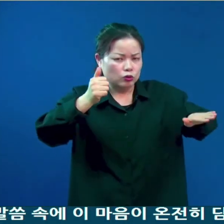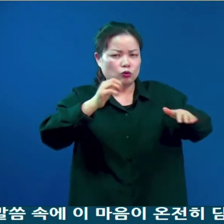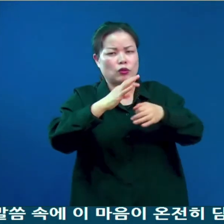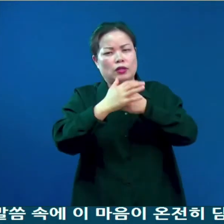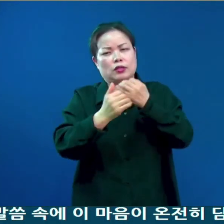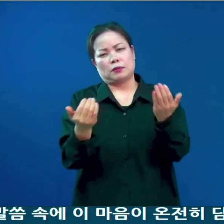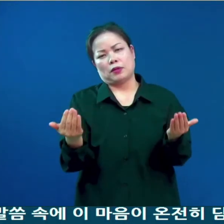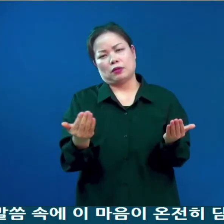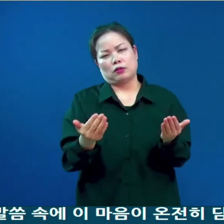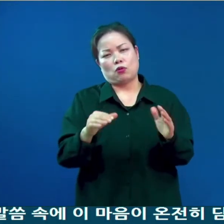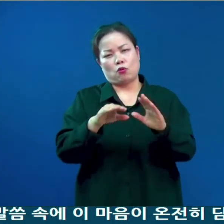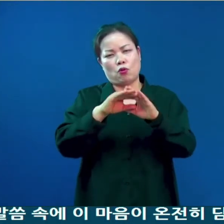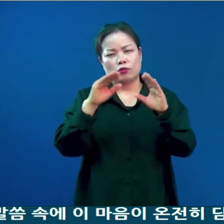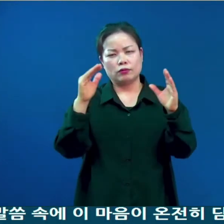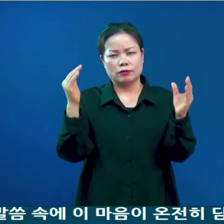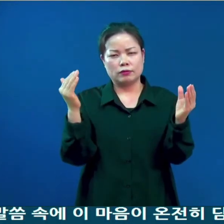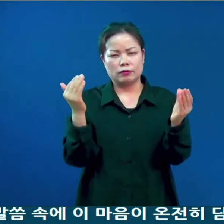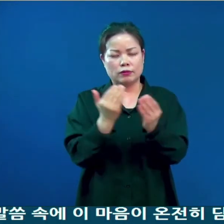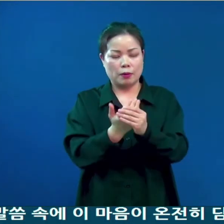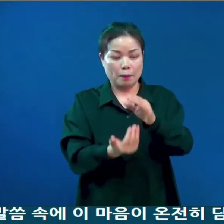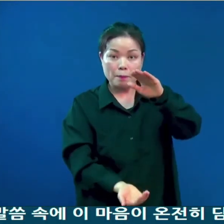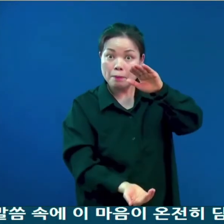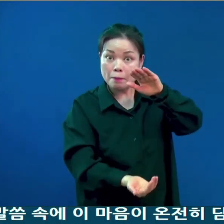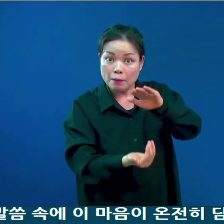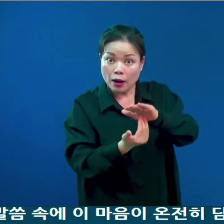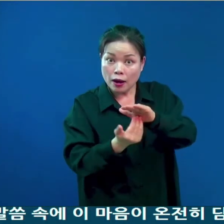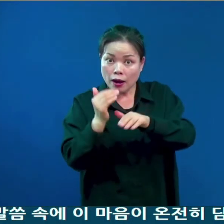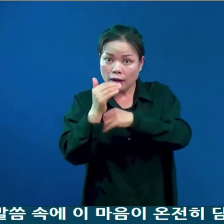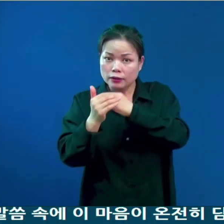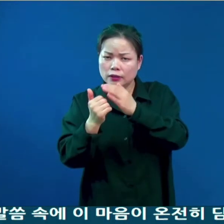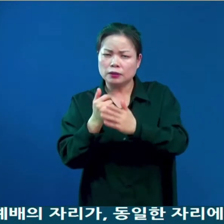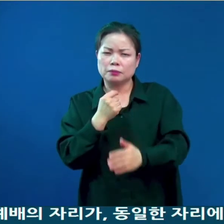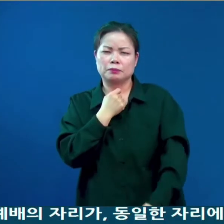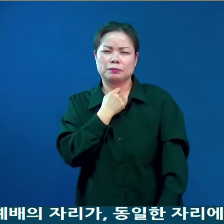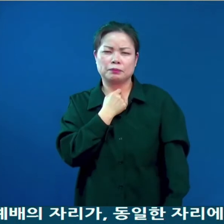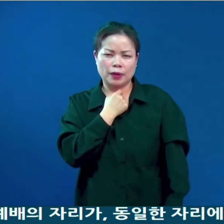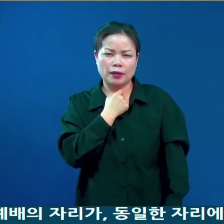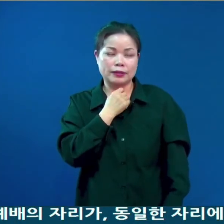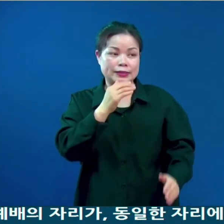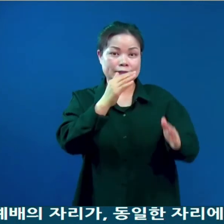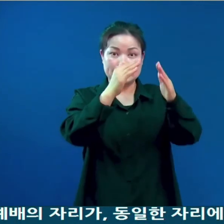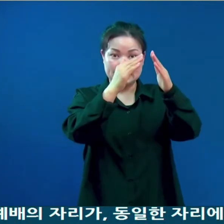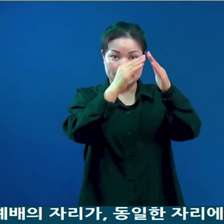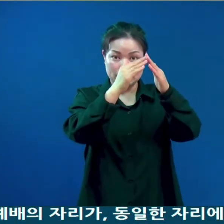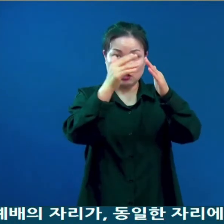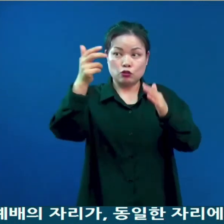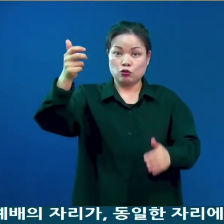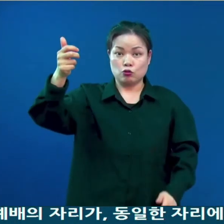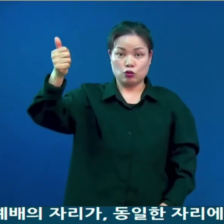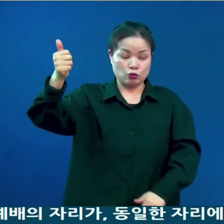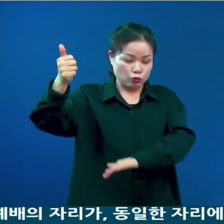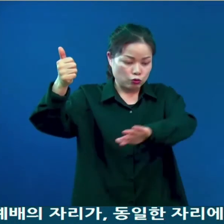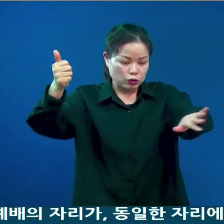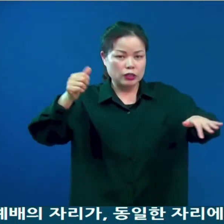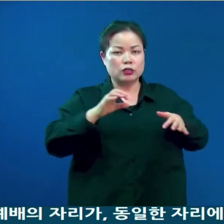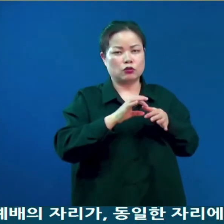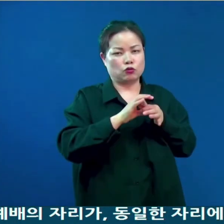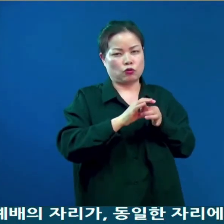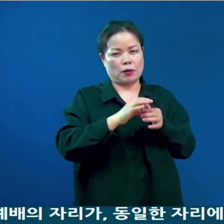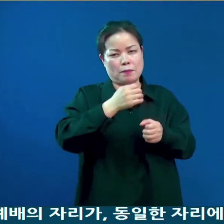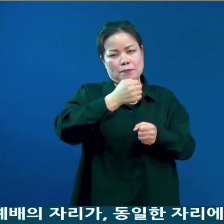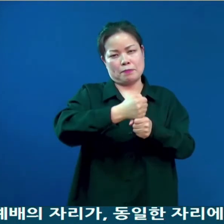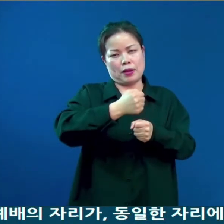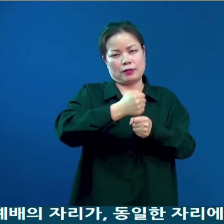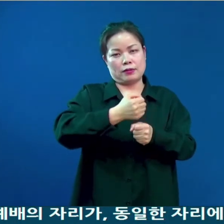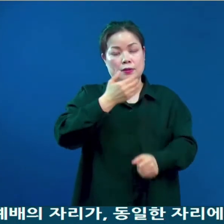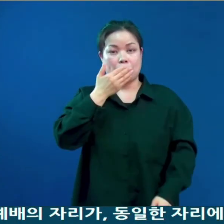하나님의 역사를 온전히 이루어가며 하나님이 바라시는 집을 주께서 우리를 통해 만들어